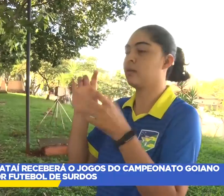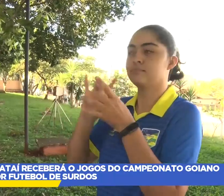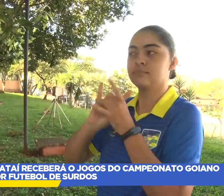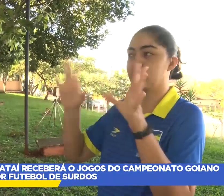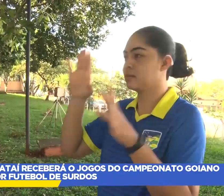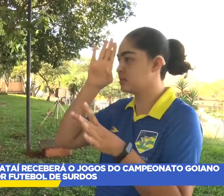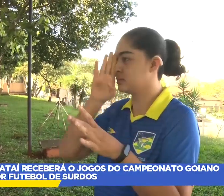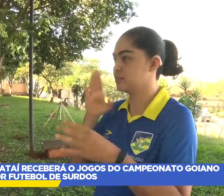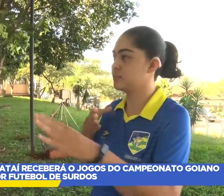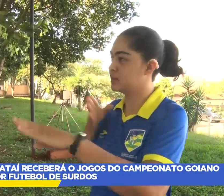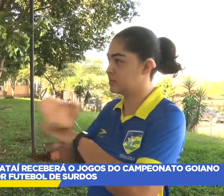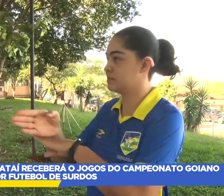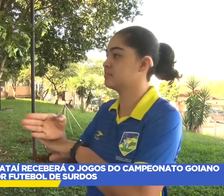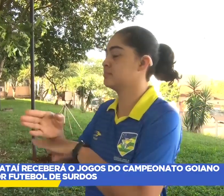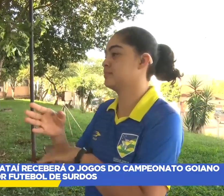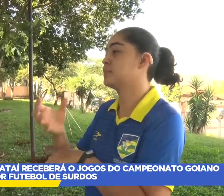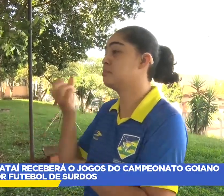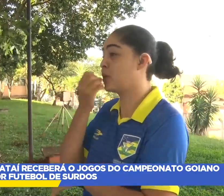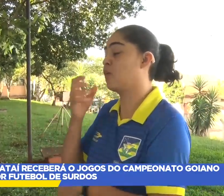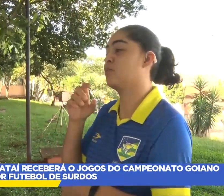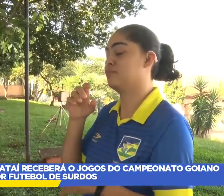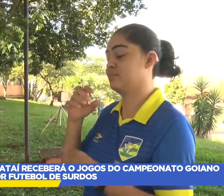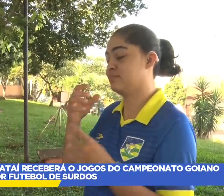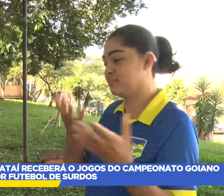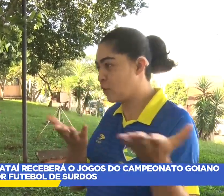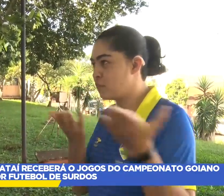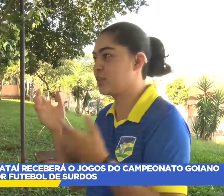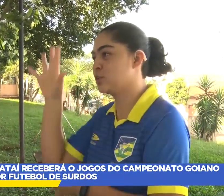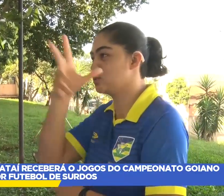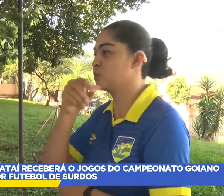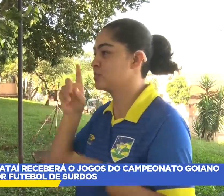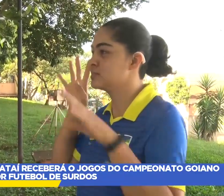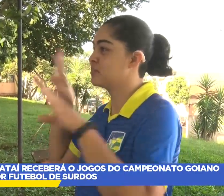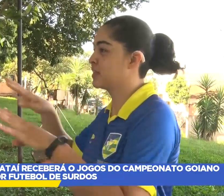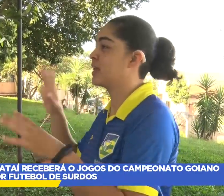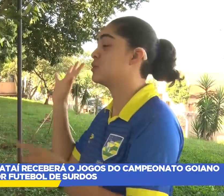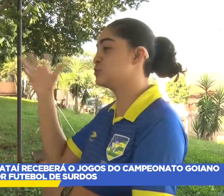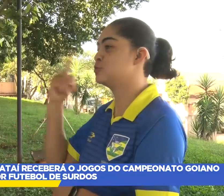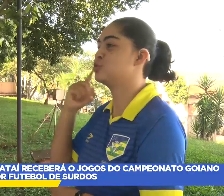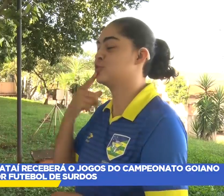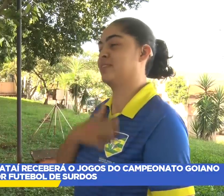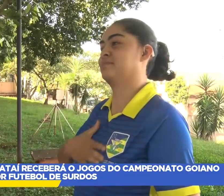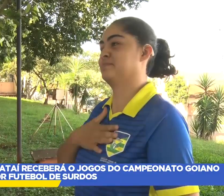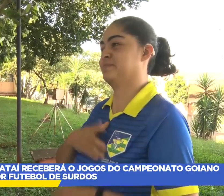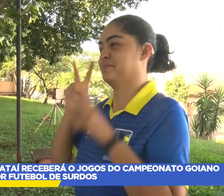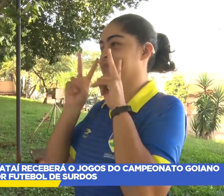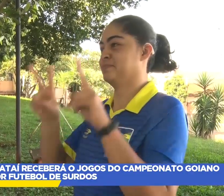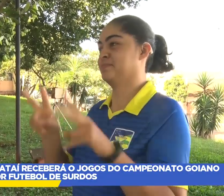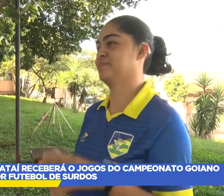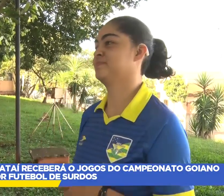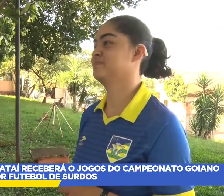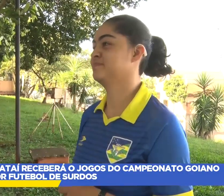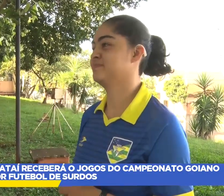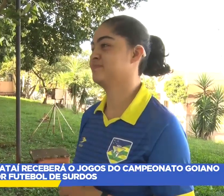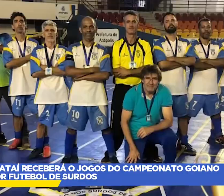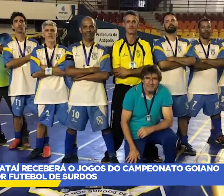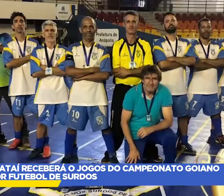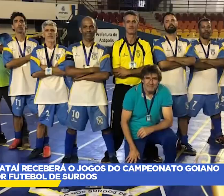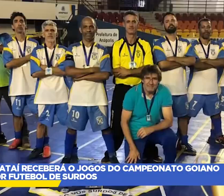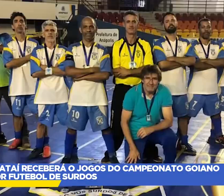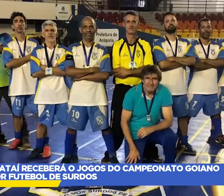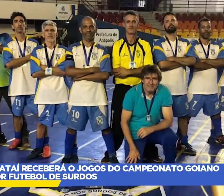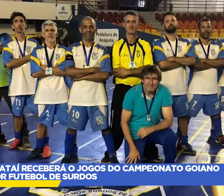Então, lá no Orapucão, entrada livre, entrada gratuita, para todas as pessoas, convida todas as pessoas, surdos, ouvintes,